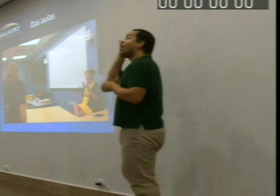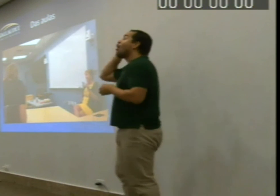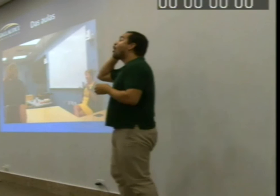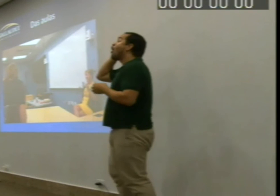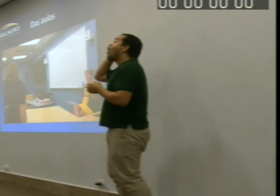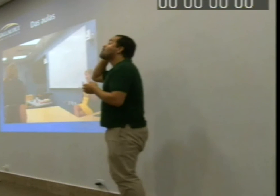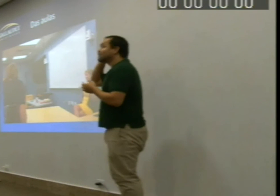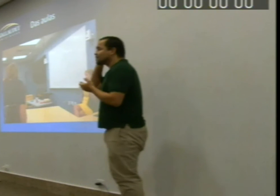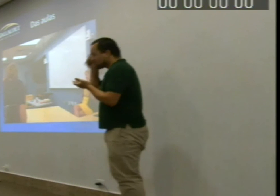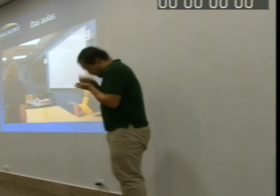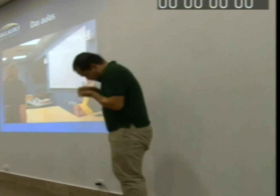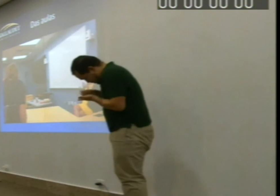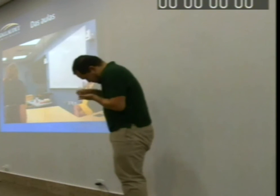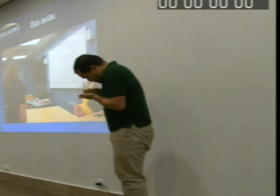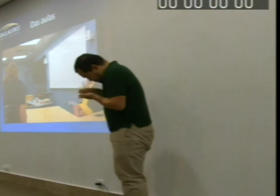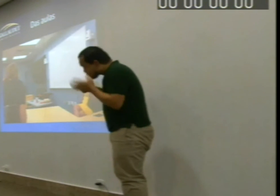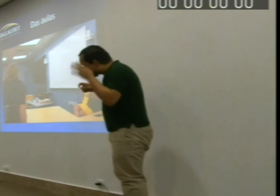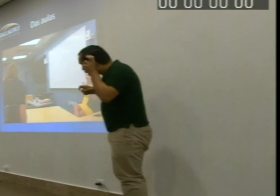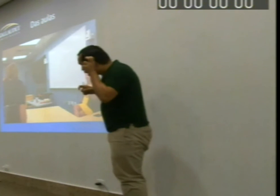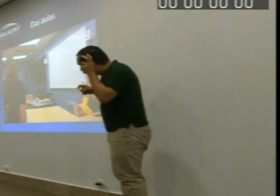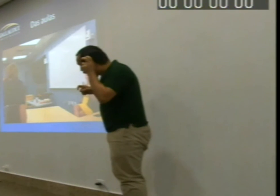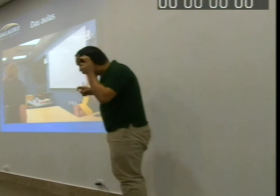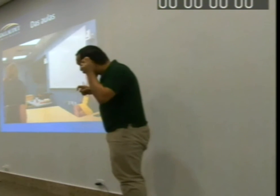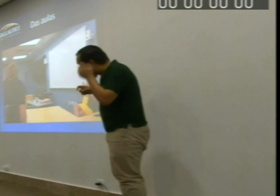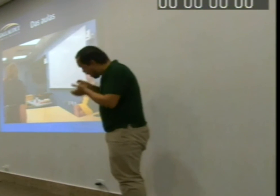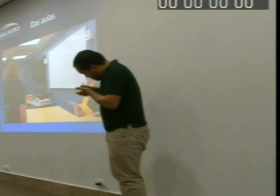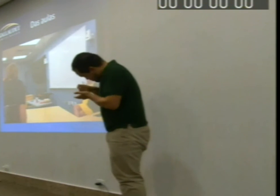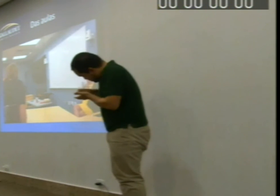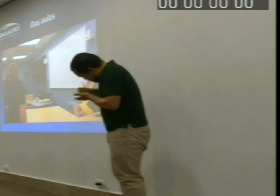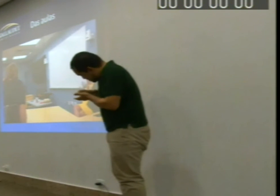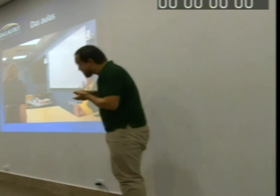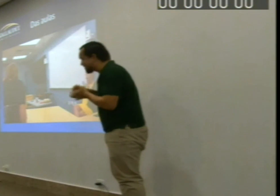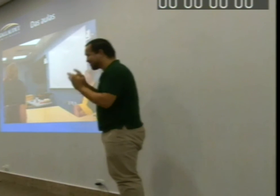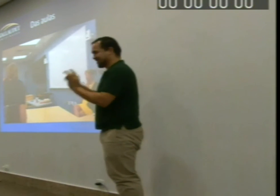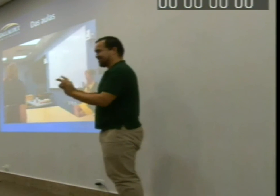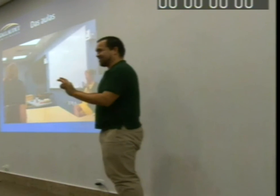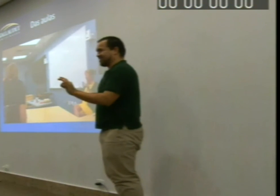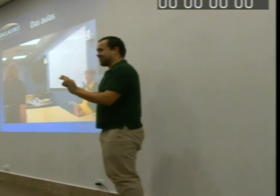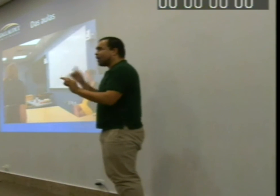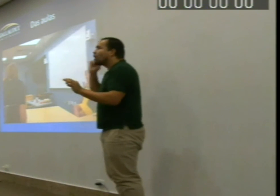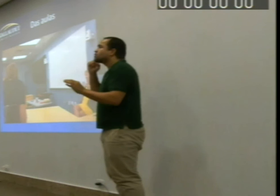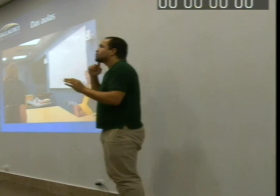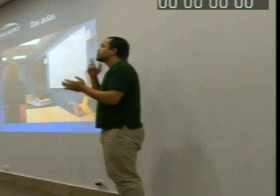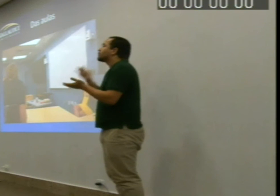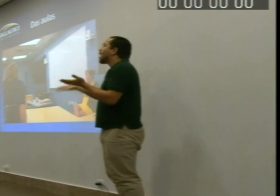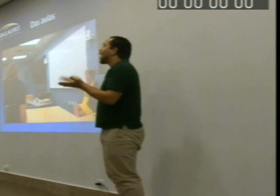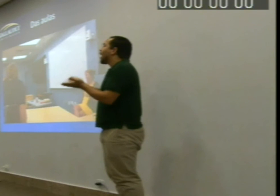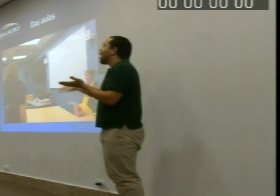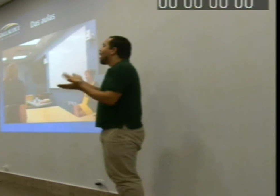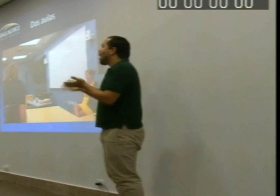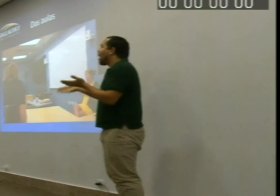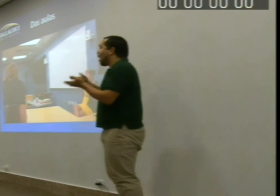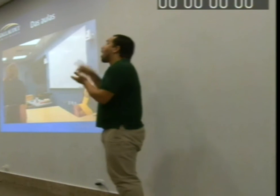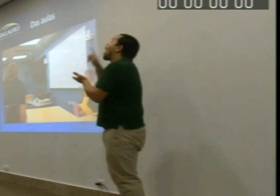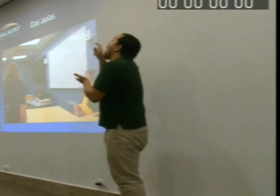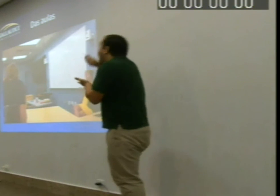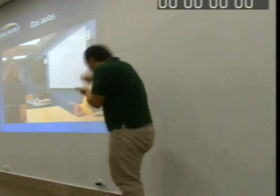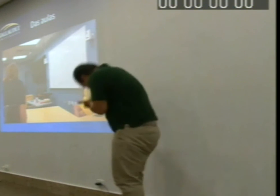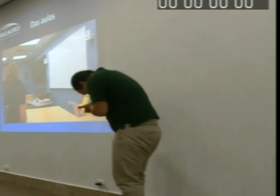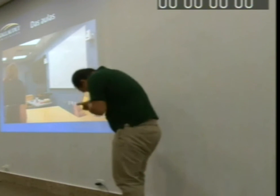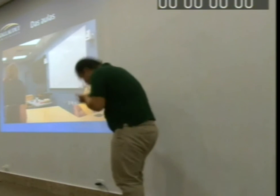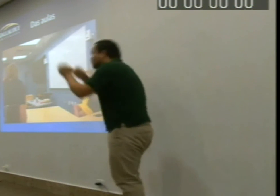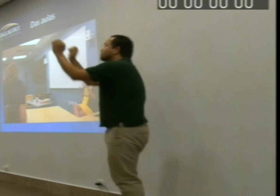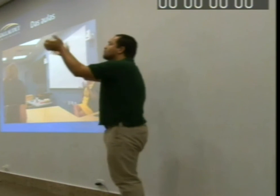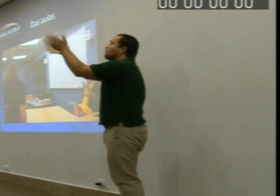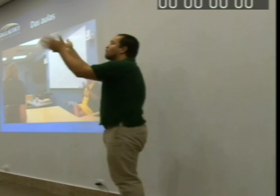Escrever no quadro e o ouvinte copiar porque esse é o sistema do ouvinte né ele ouve tá copiando ali o surdo ele perde ele não consegue